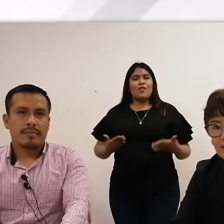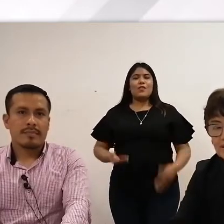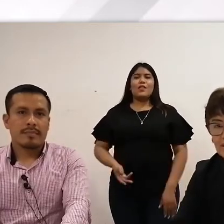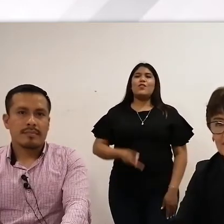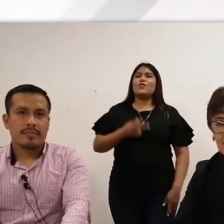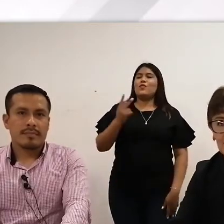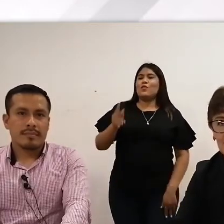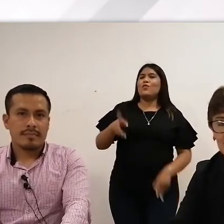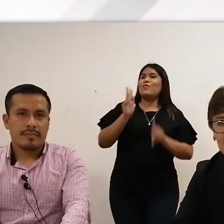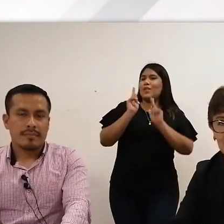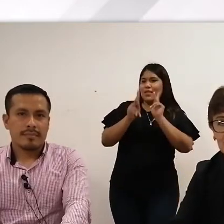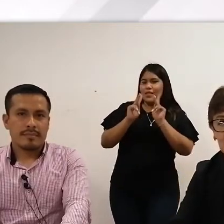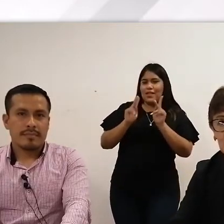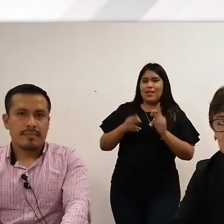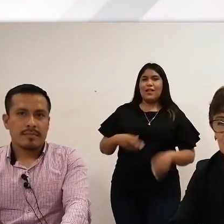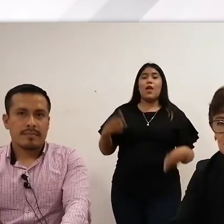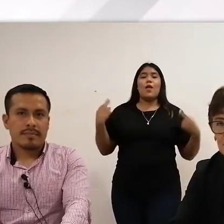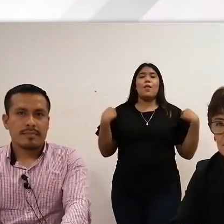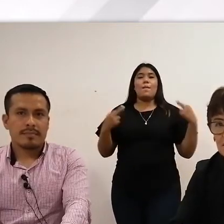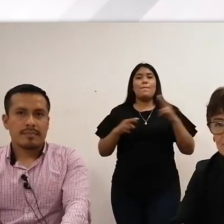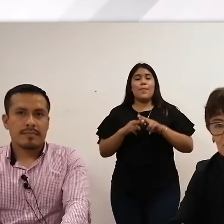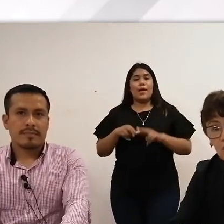maestro Emir, quien es